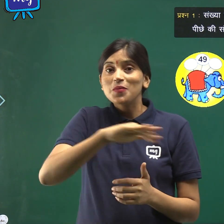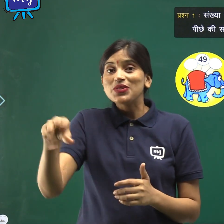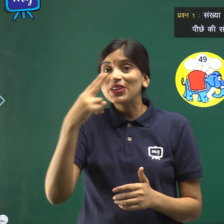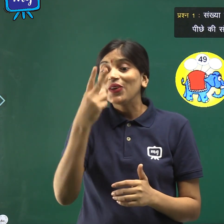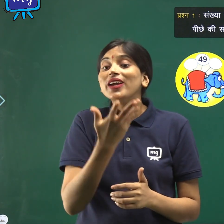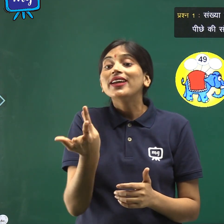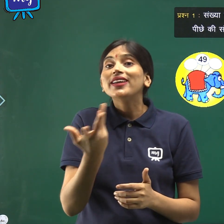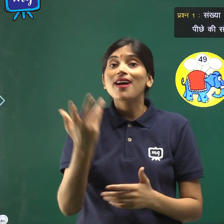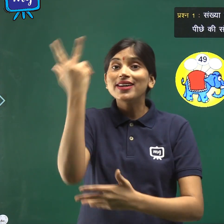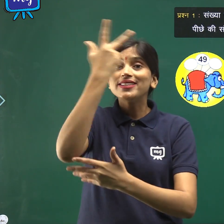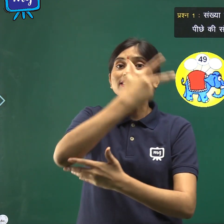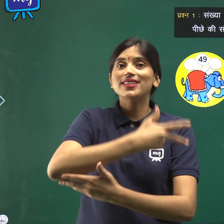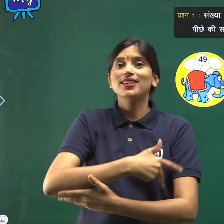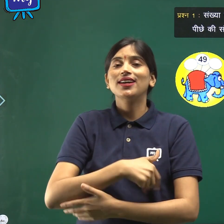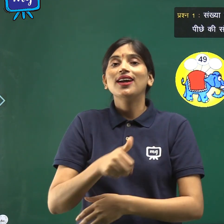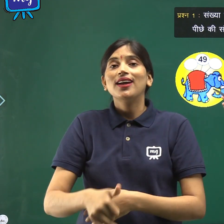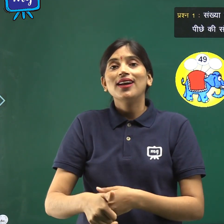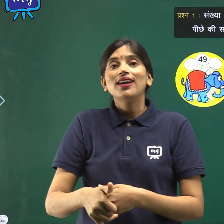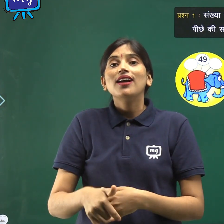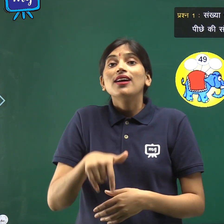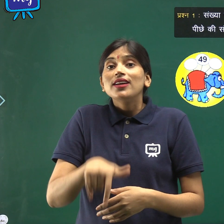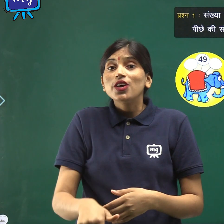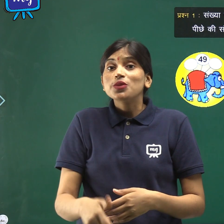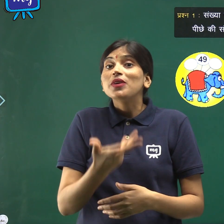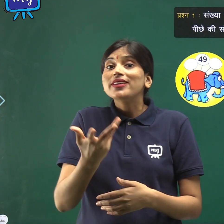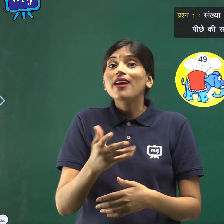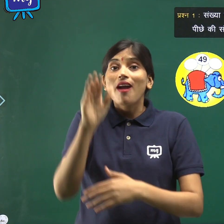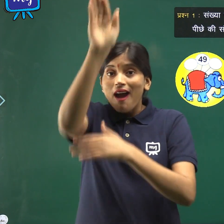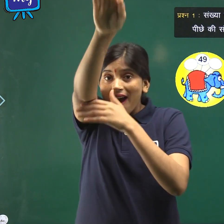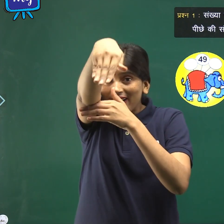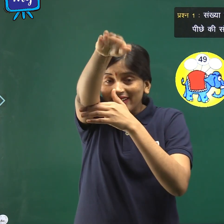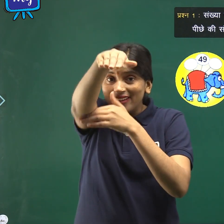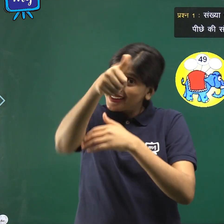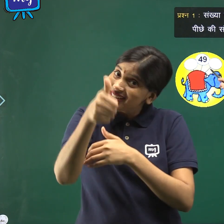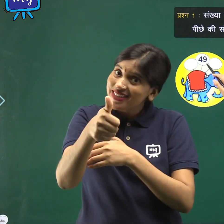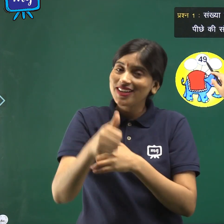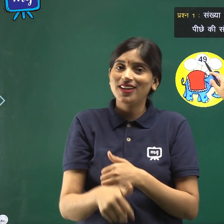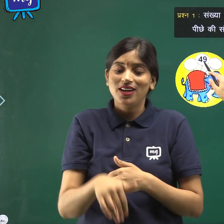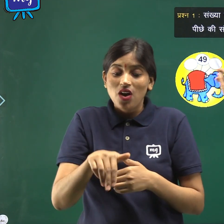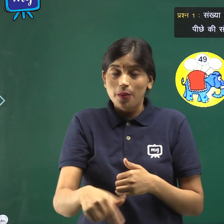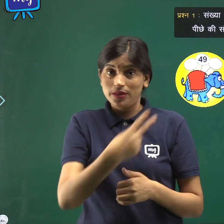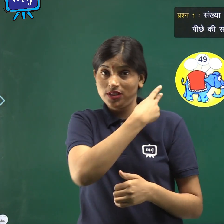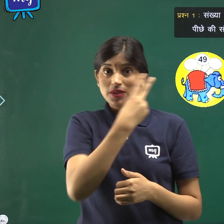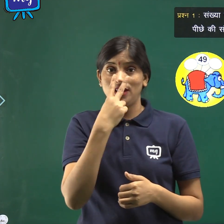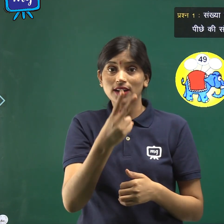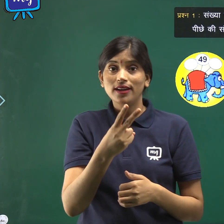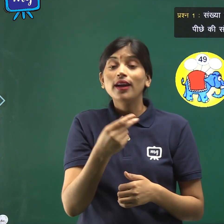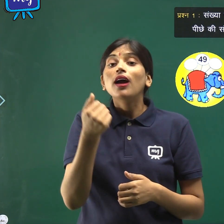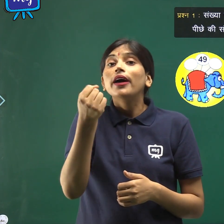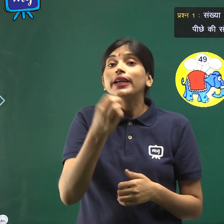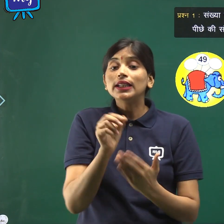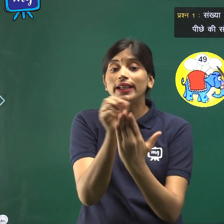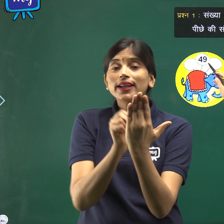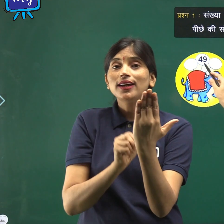ये क्या है? चित्र। इसमें क्या है? हाथी। ठीक है, अब इसमें देखो कितने लिखे हुए